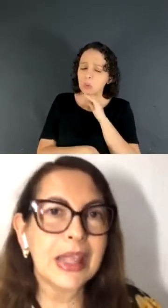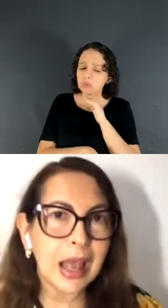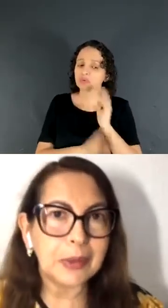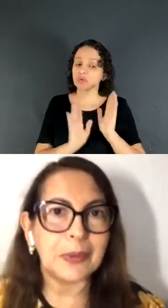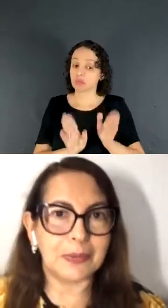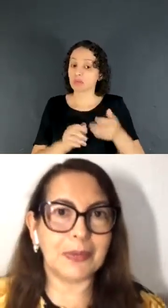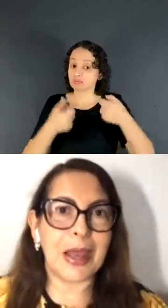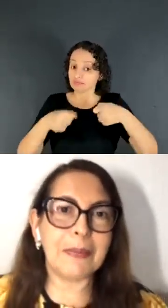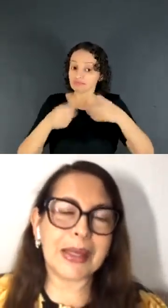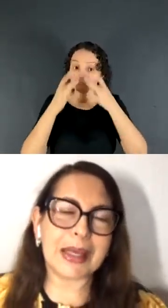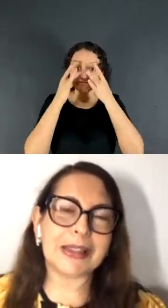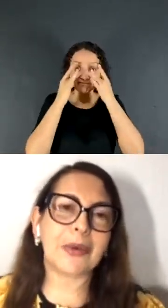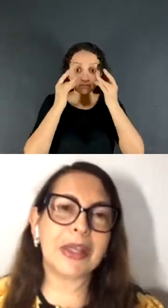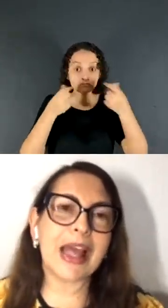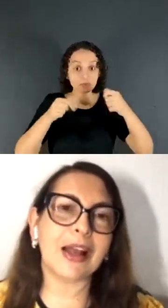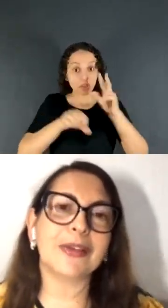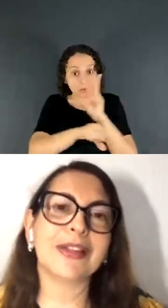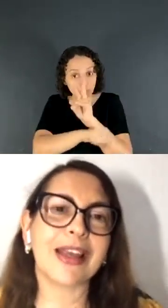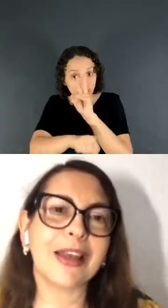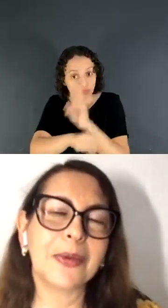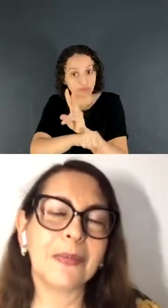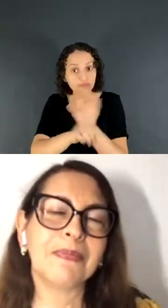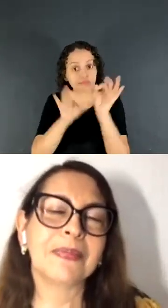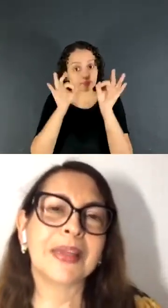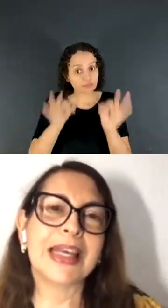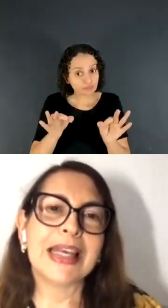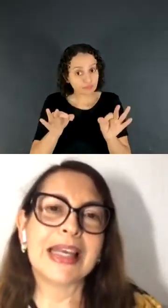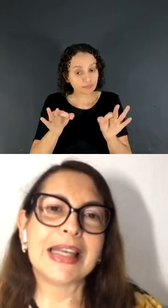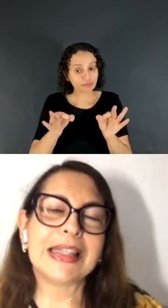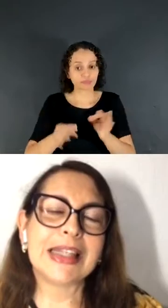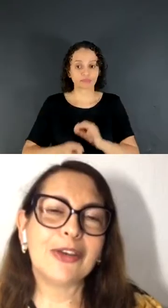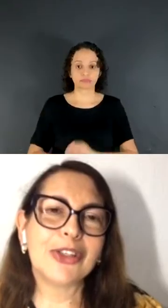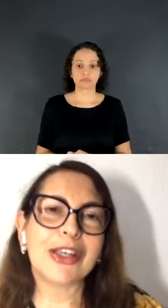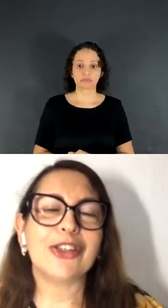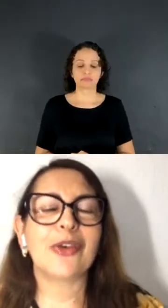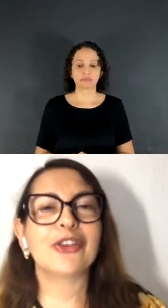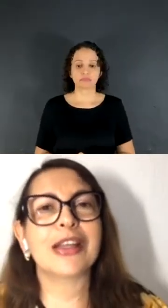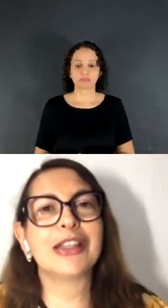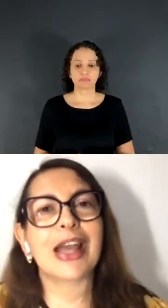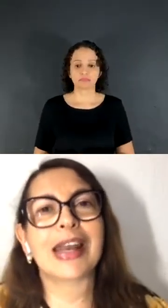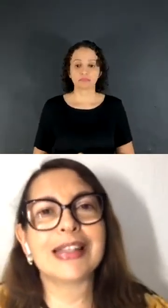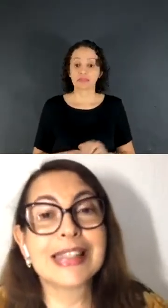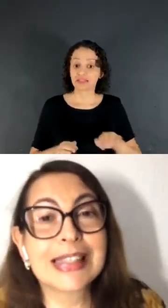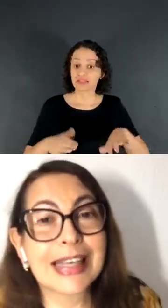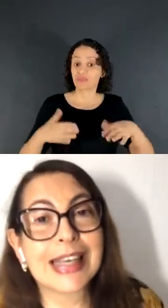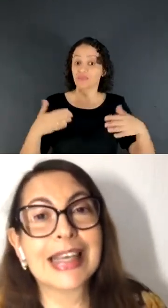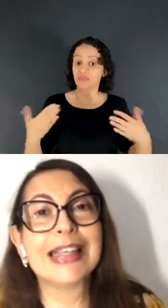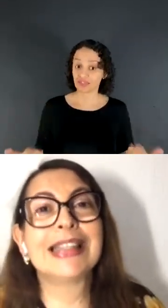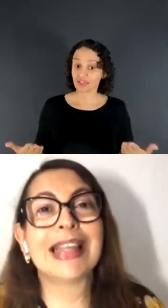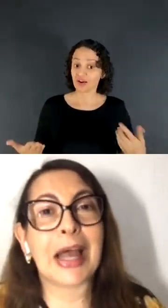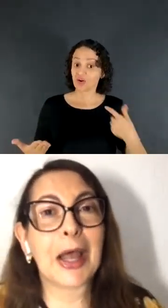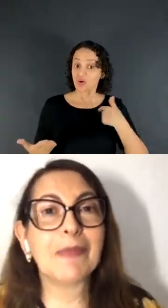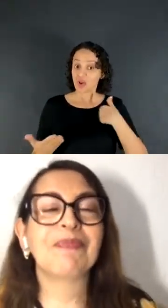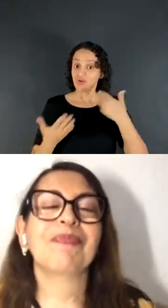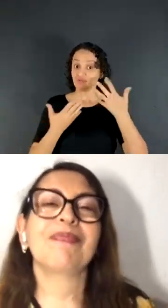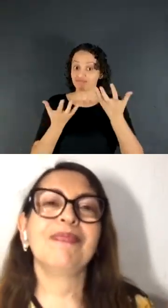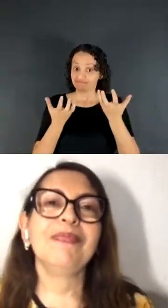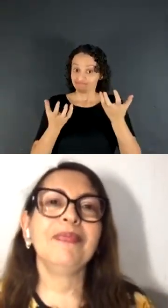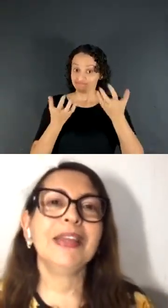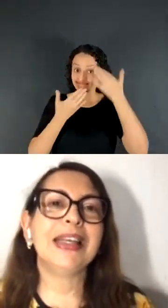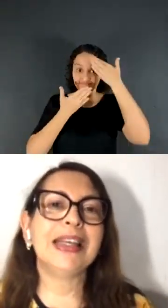ser cuidado, né? Merece cuidado, certo? Então, gente, eu gostaria de agradecer, tá?